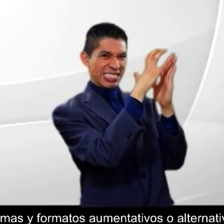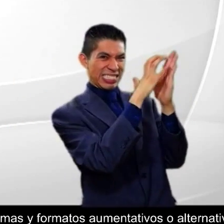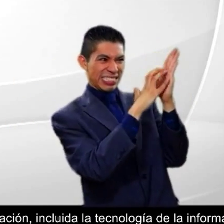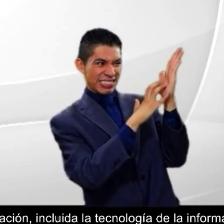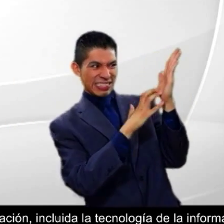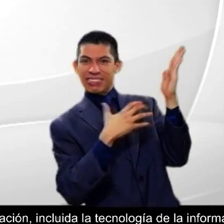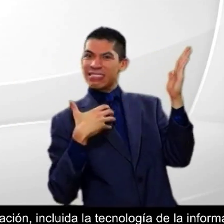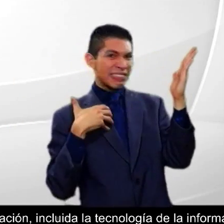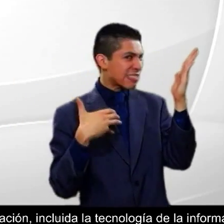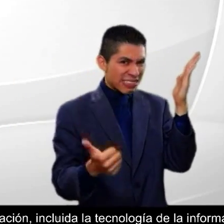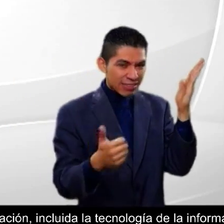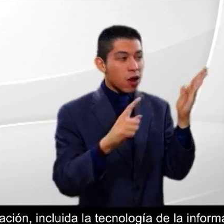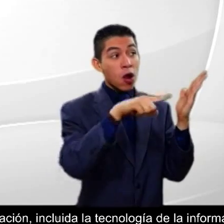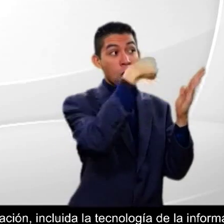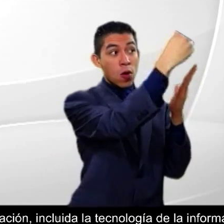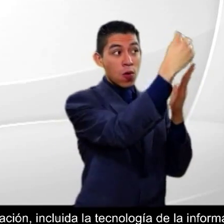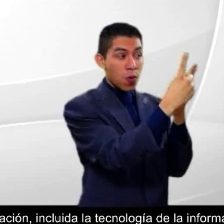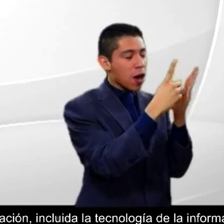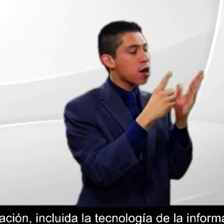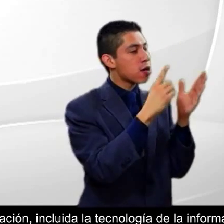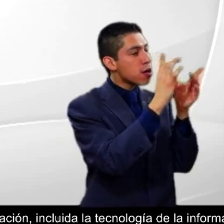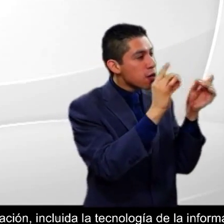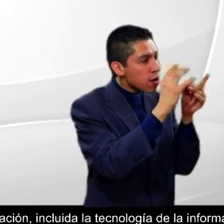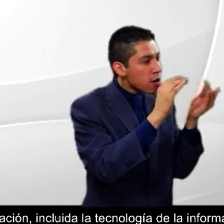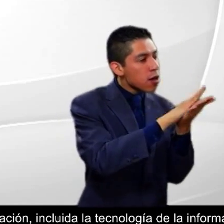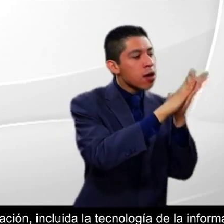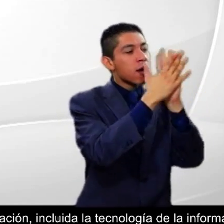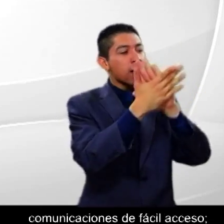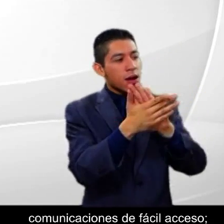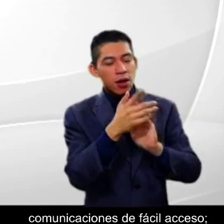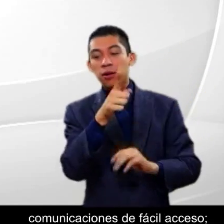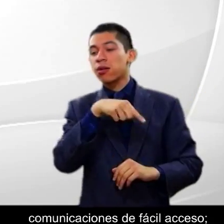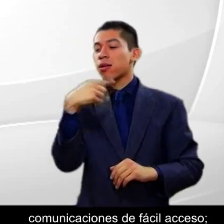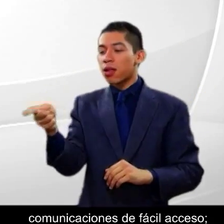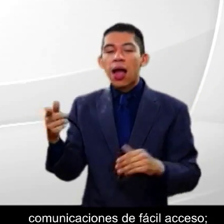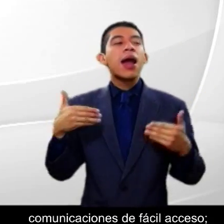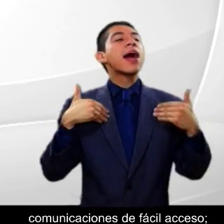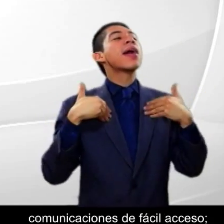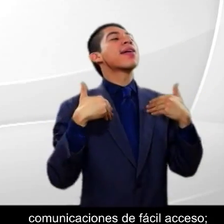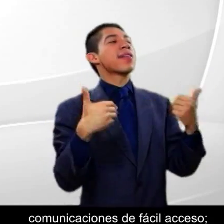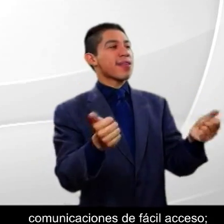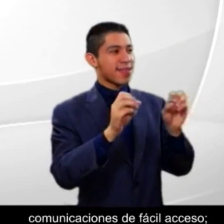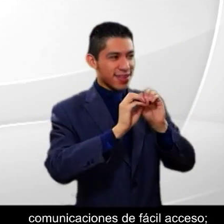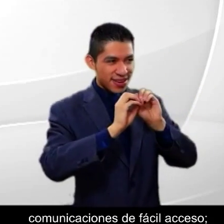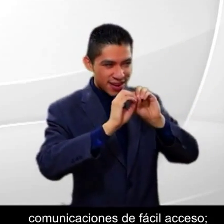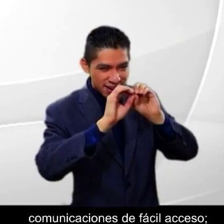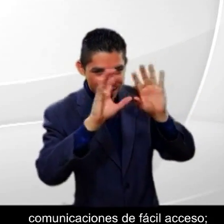alternativos de comunicación Incluida la tecnología de la información y las comunicaciones de fácil acceso